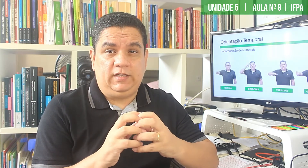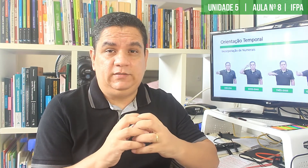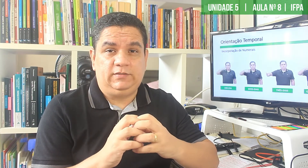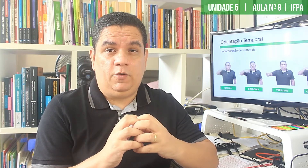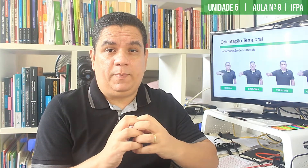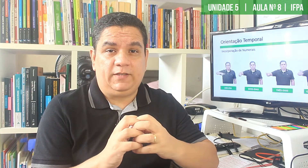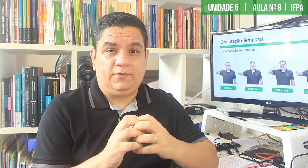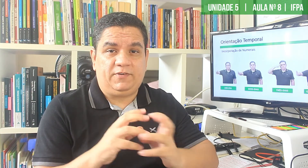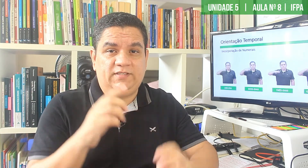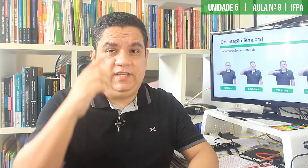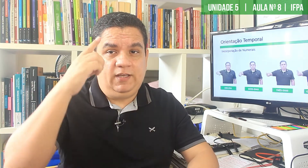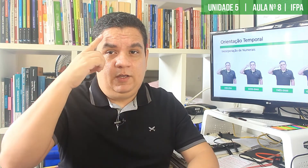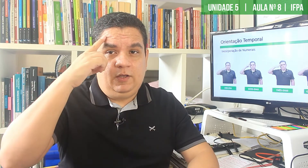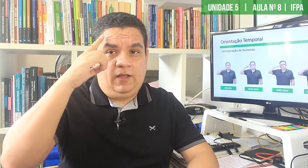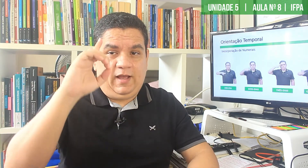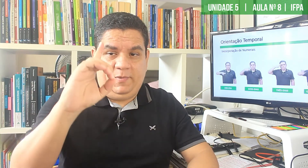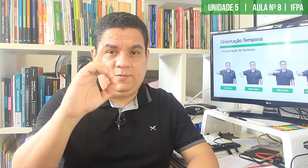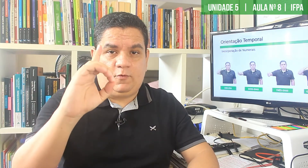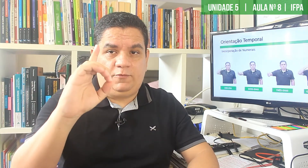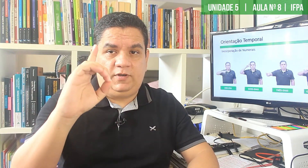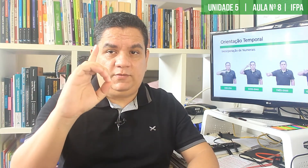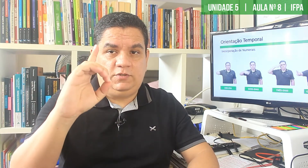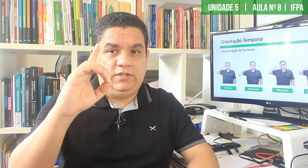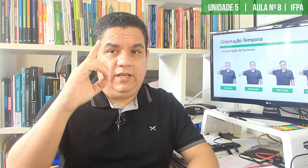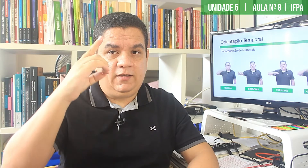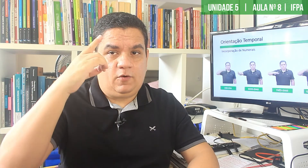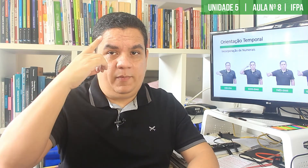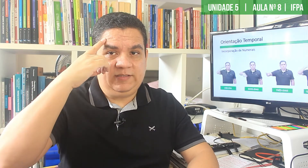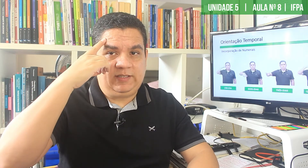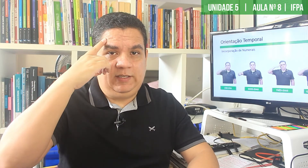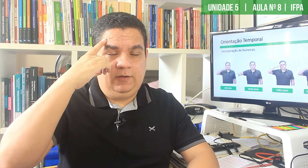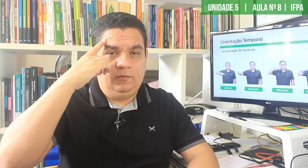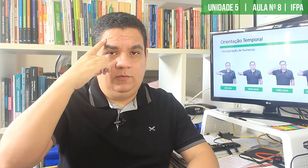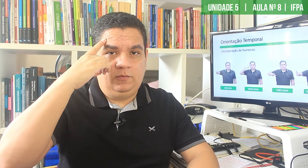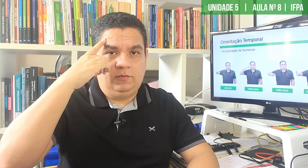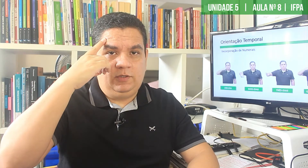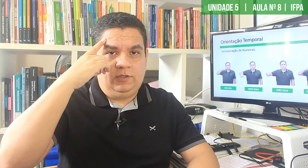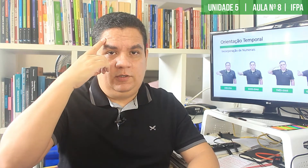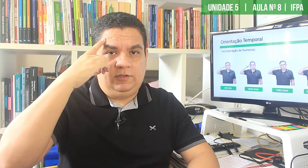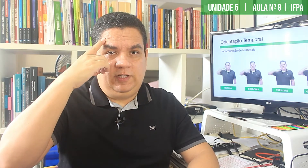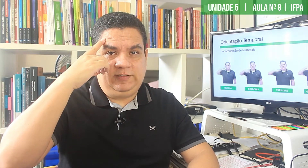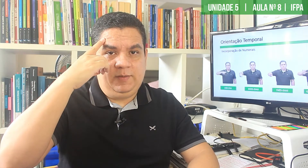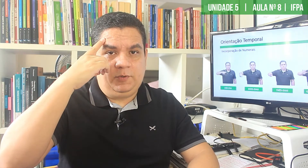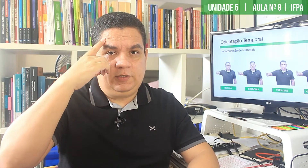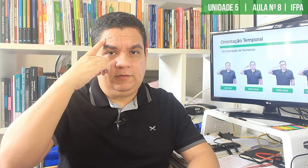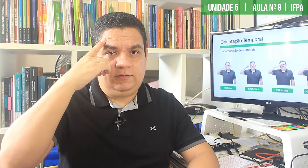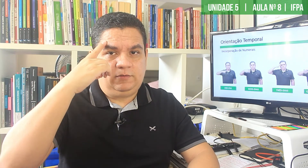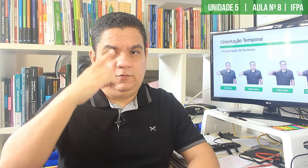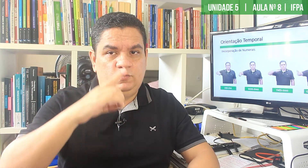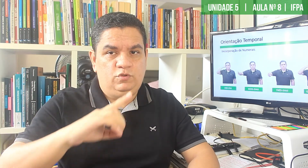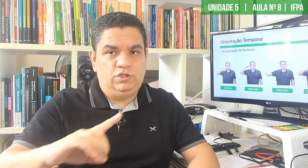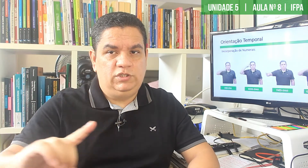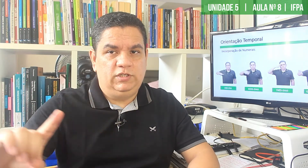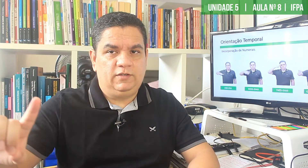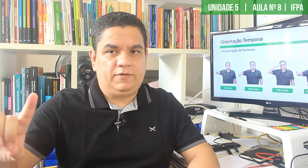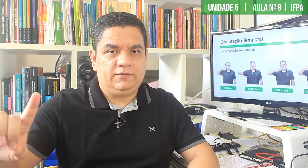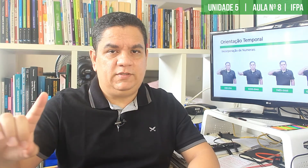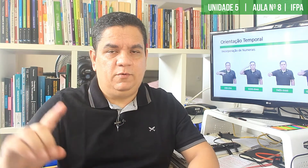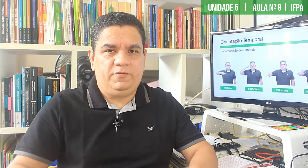então eu passo a fazer a mesma configuração de D, começa aqui na têmpora, um dia, eu faço esse movimento,